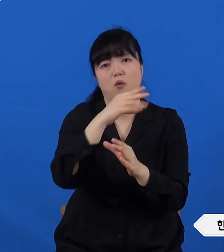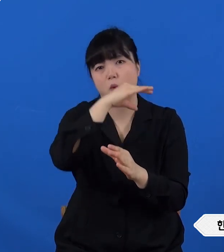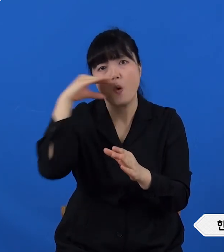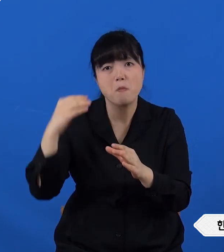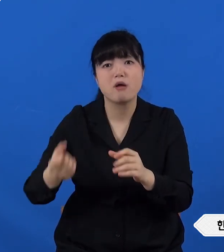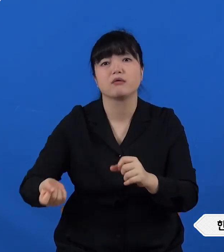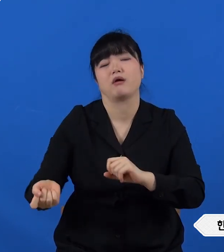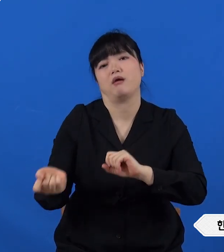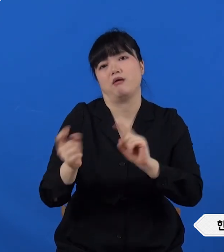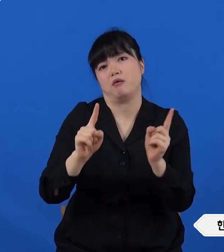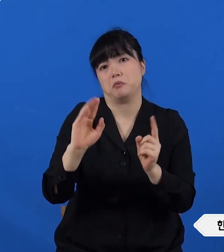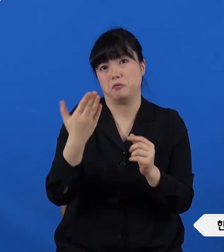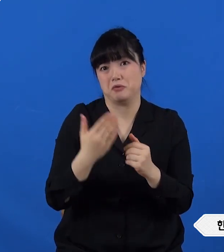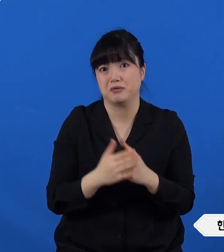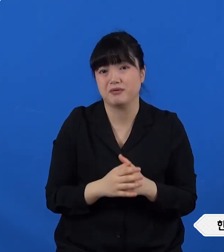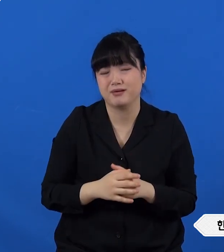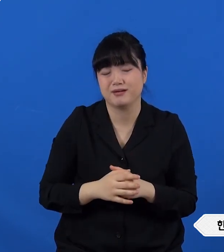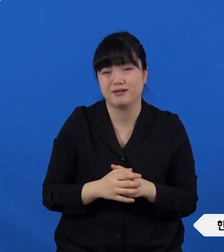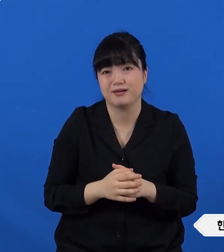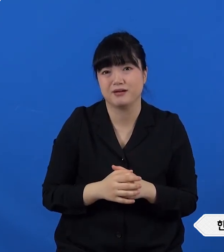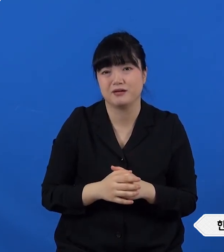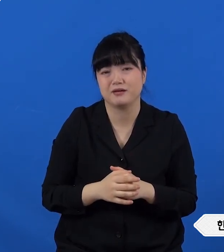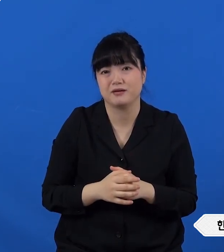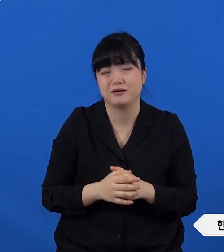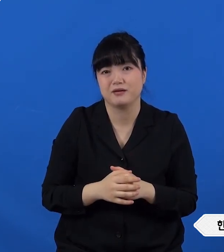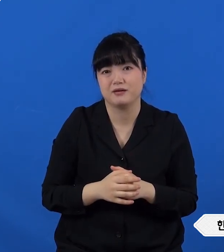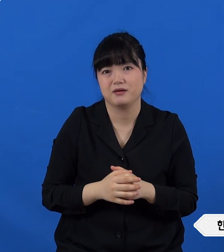일이 일어나게 된 것입니다.